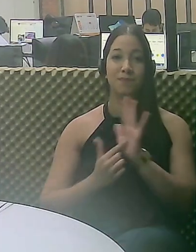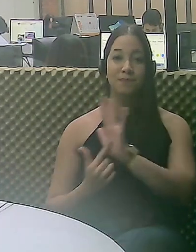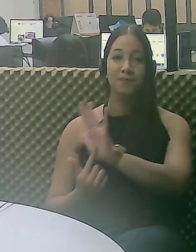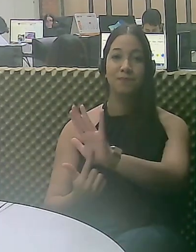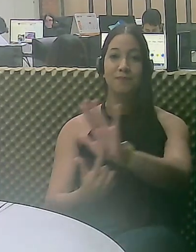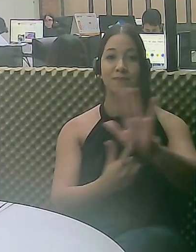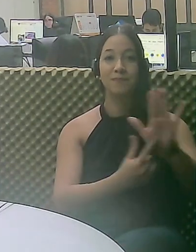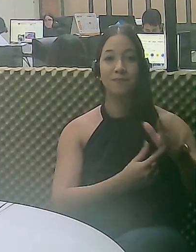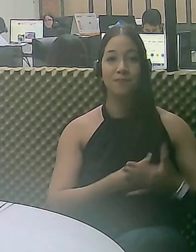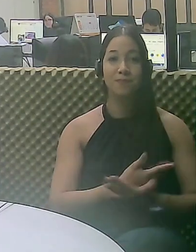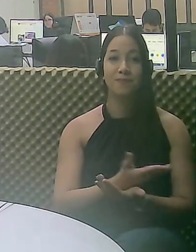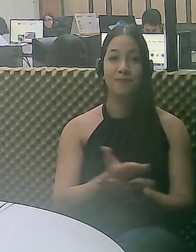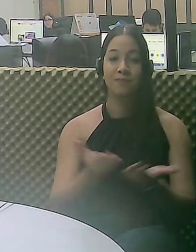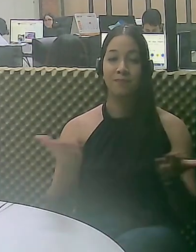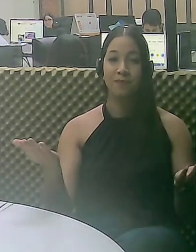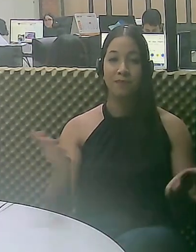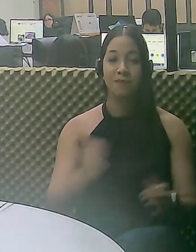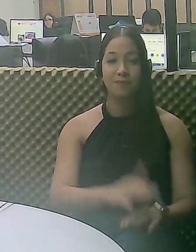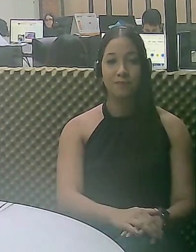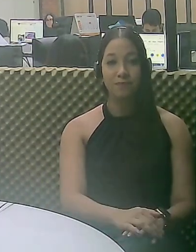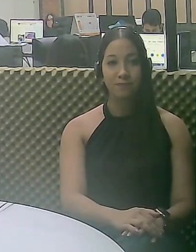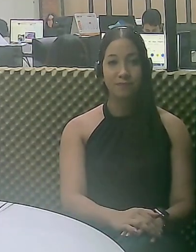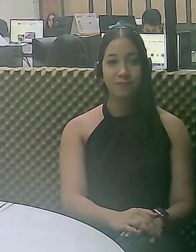Uberlândia no ar pra você.